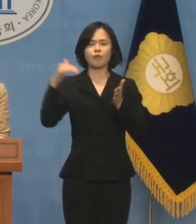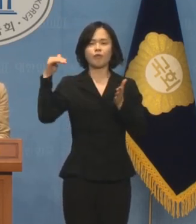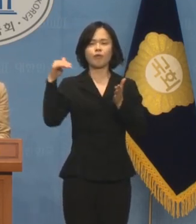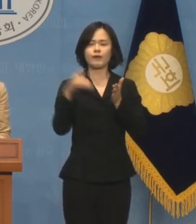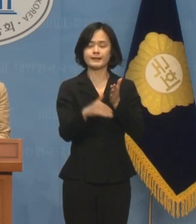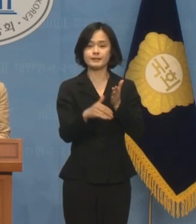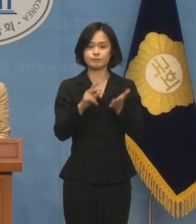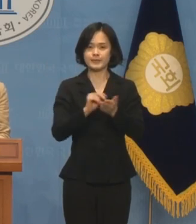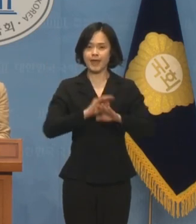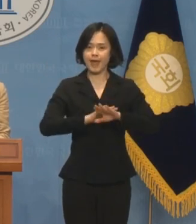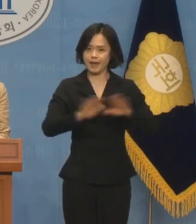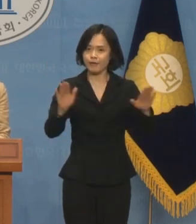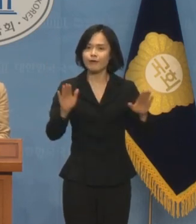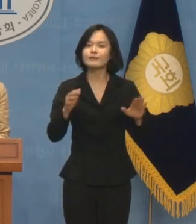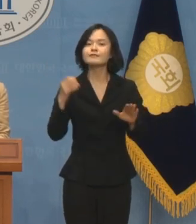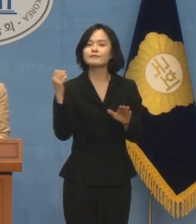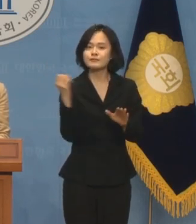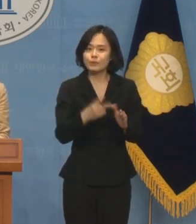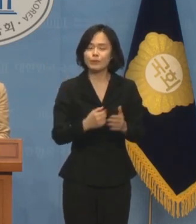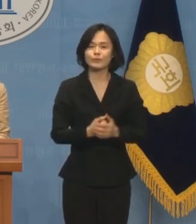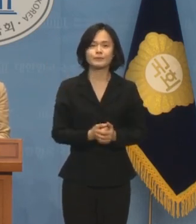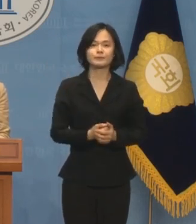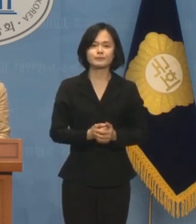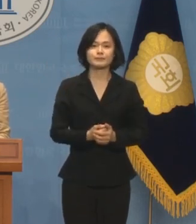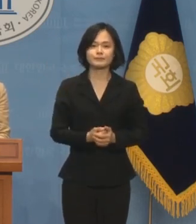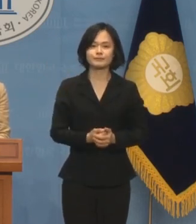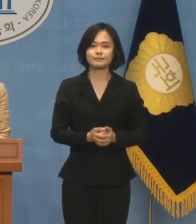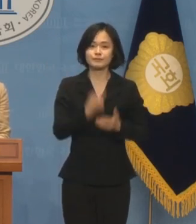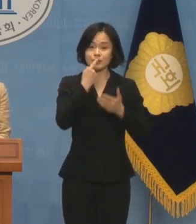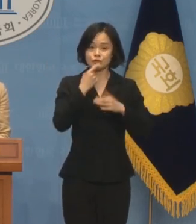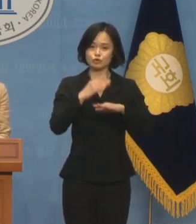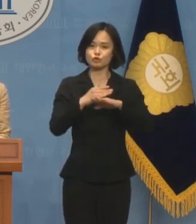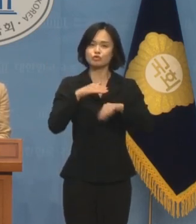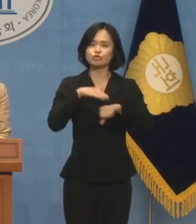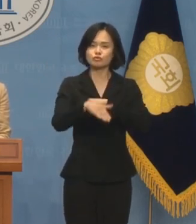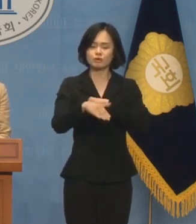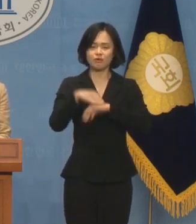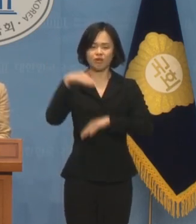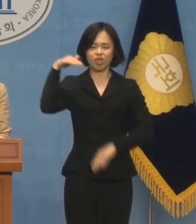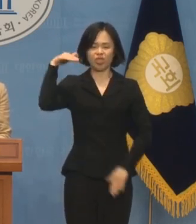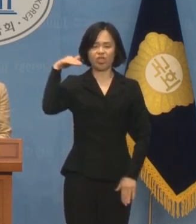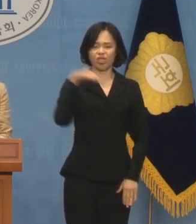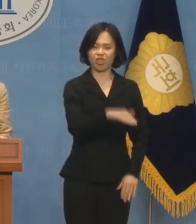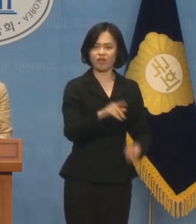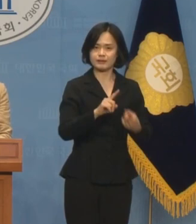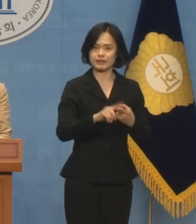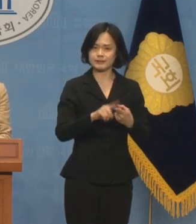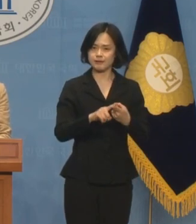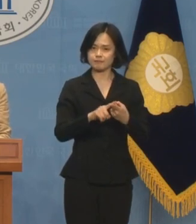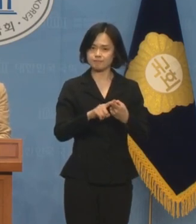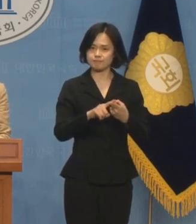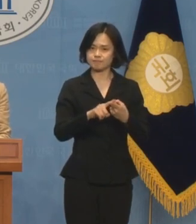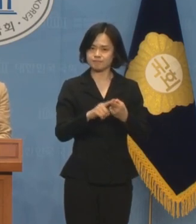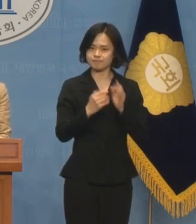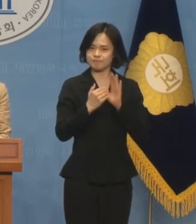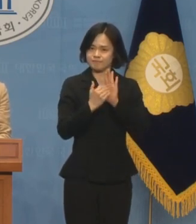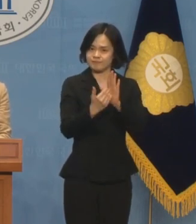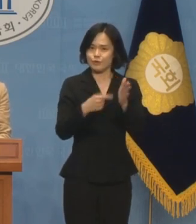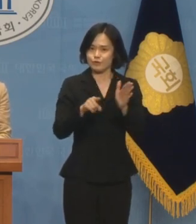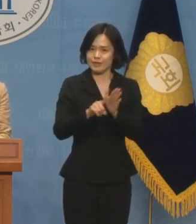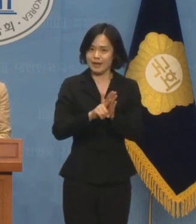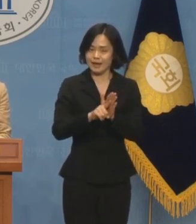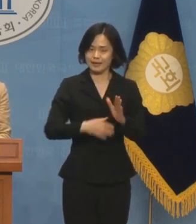실현하고 각 영역에서 벌어지고 있는 민주주의 퇴행을 저지하기 위해 모은 연합 정치를